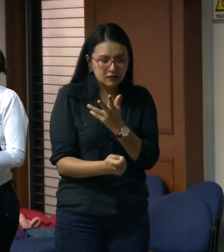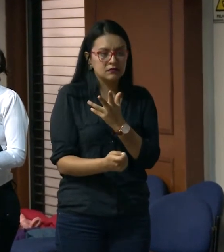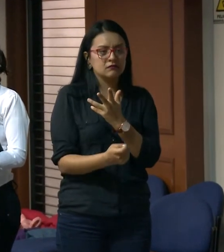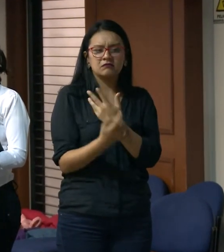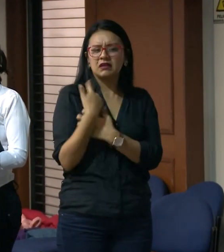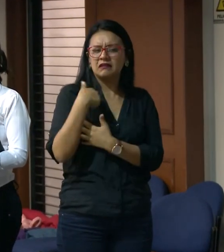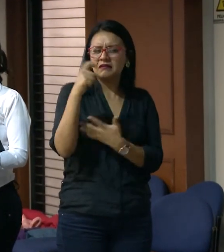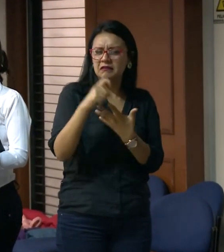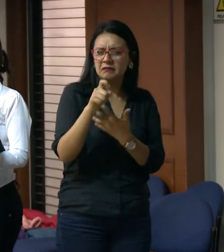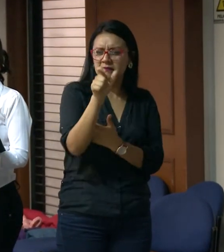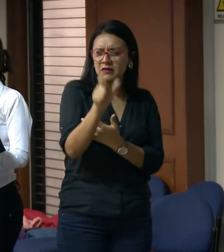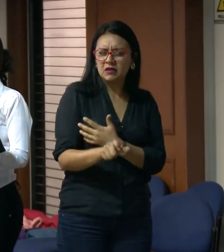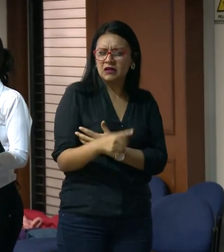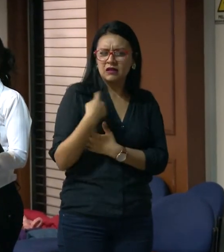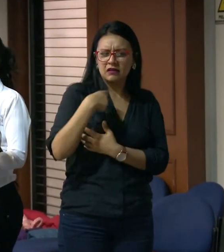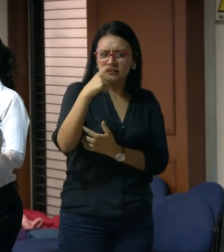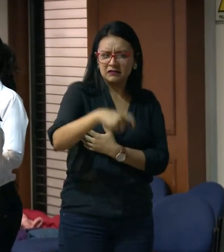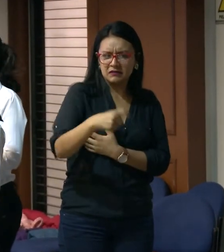lo que necesita la persona.